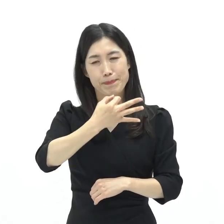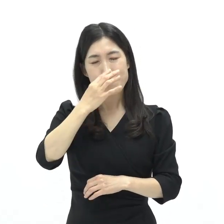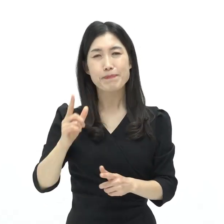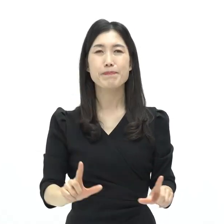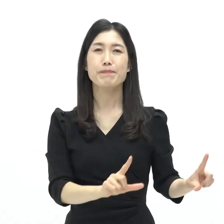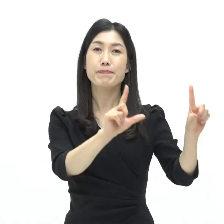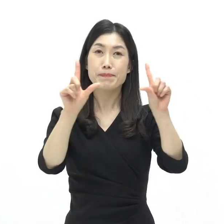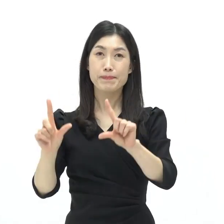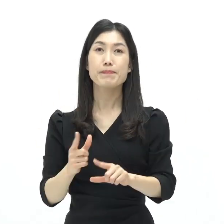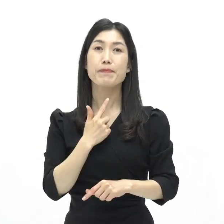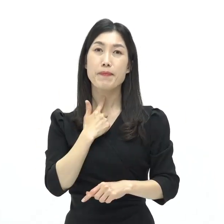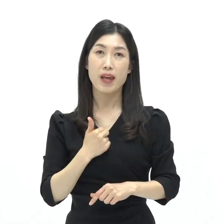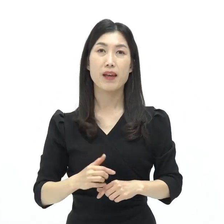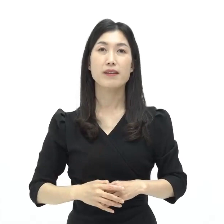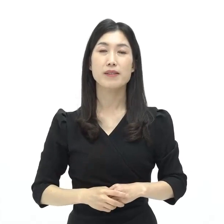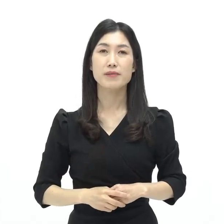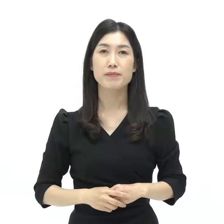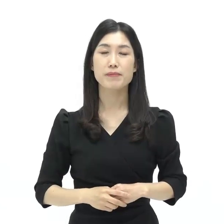힘들게 살았답니다.